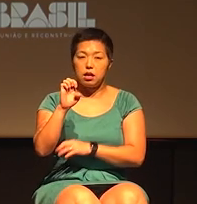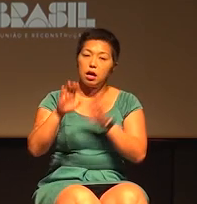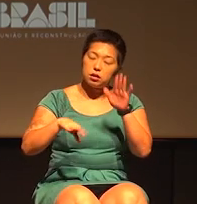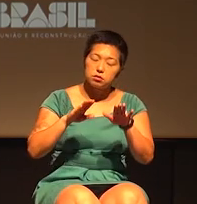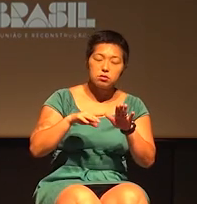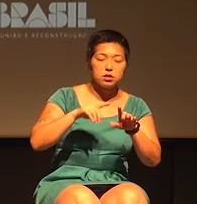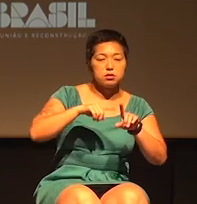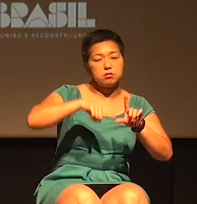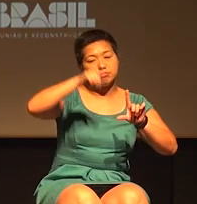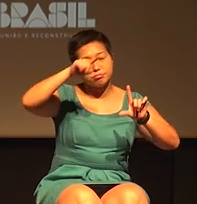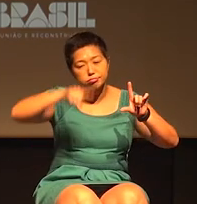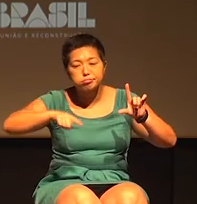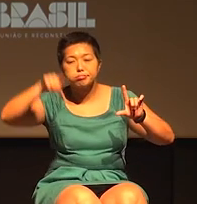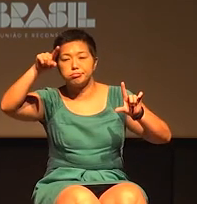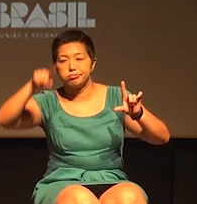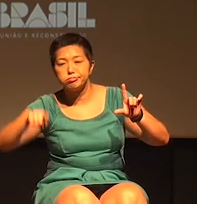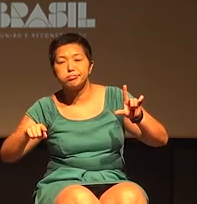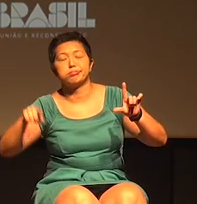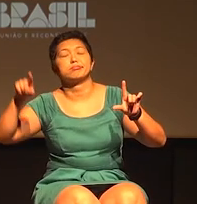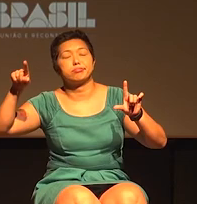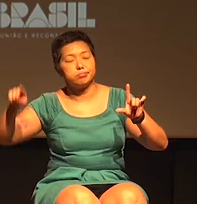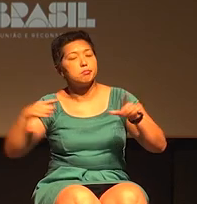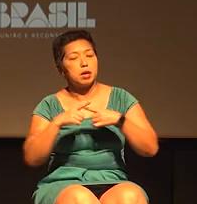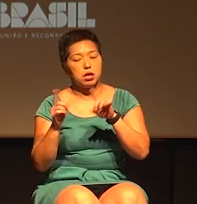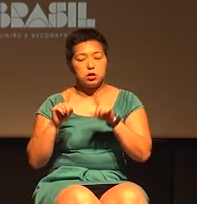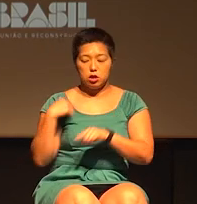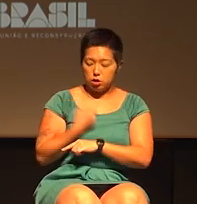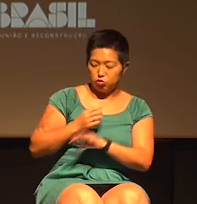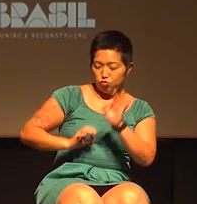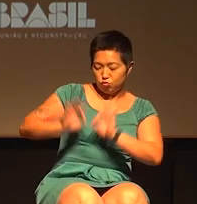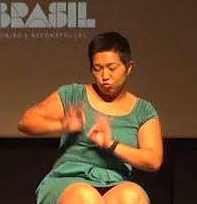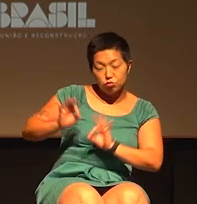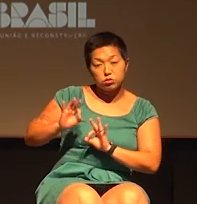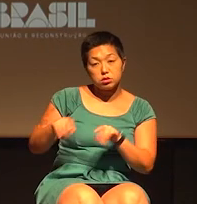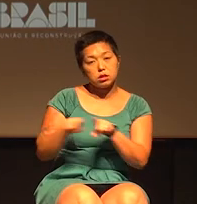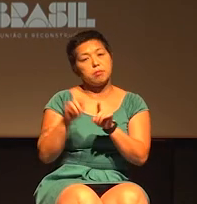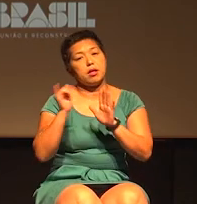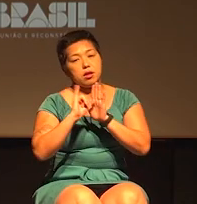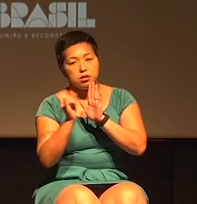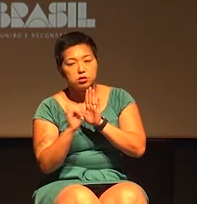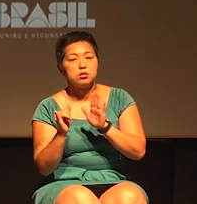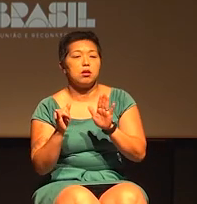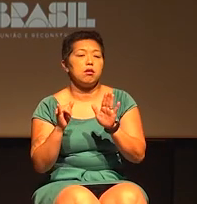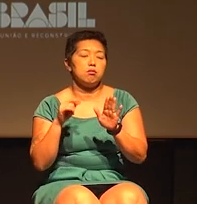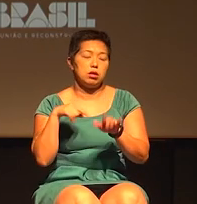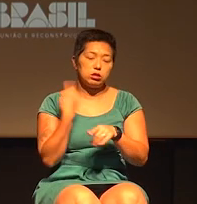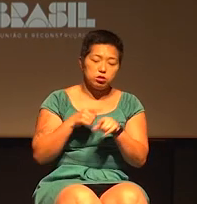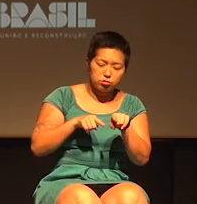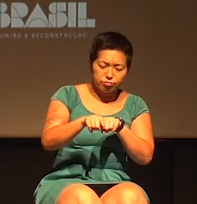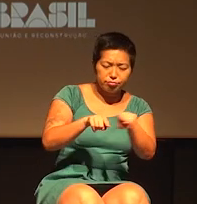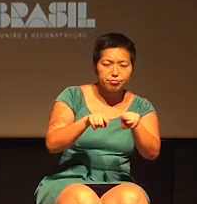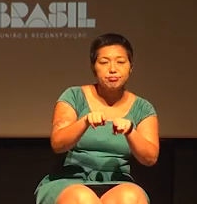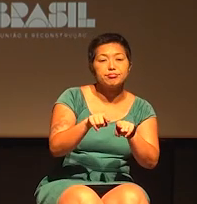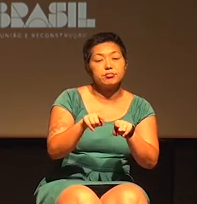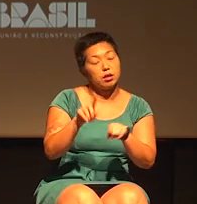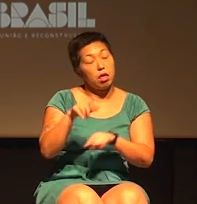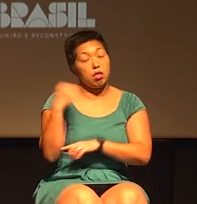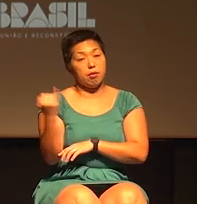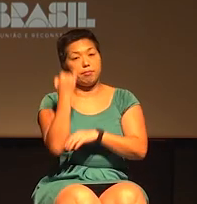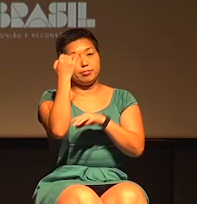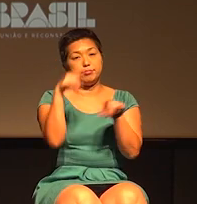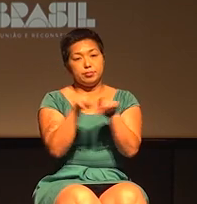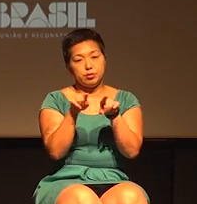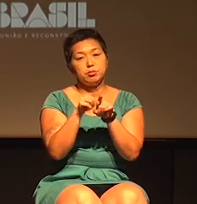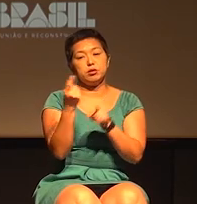dando aquela aquela organizada eh também editais que a gente concorre acaba também sendo importante